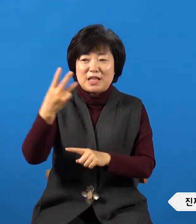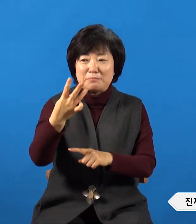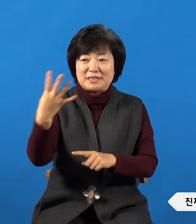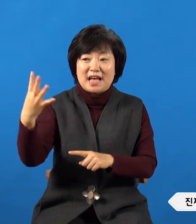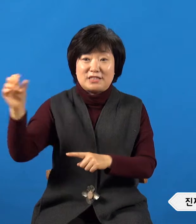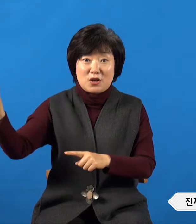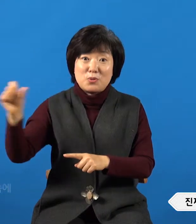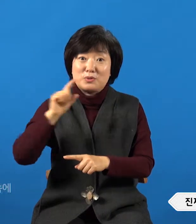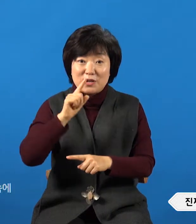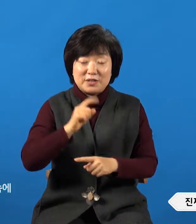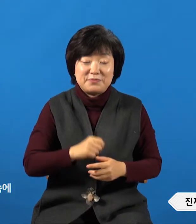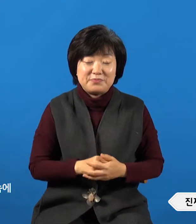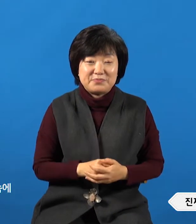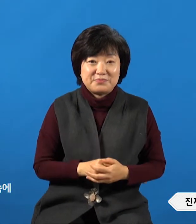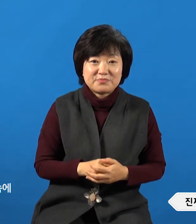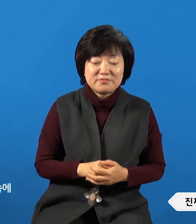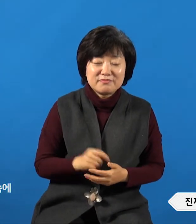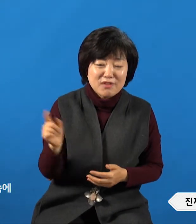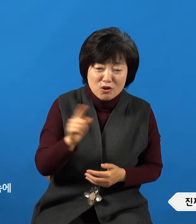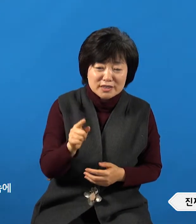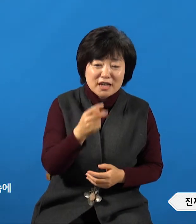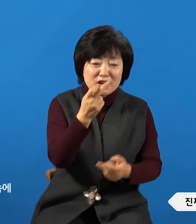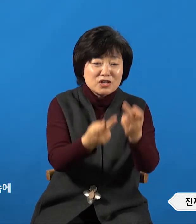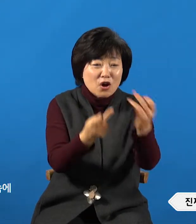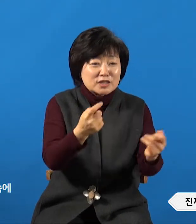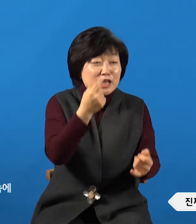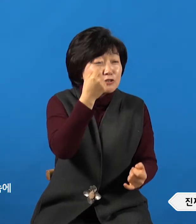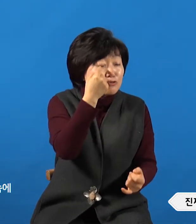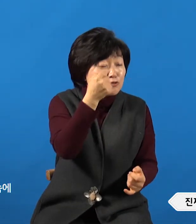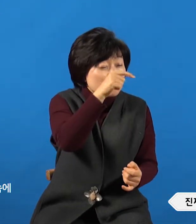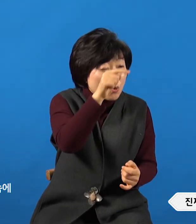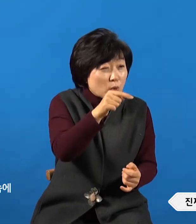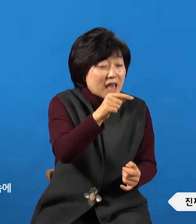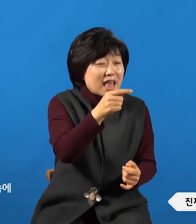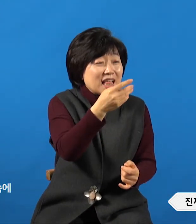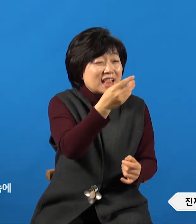5절까지의 말씀입니다. 한번 보십시오. 어찌하여